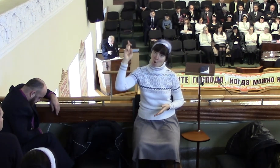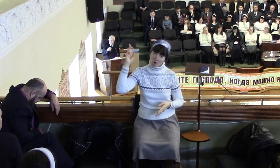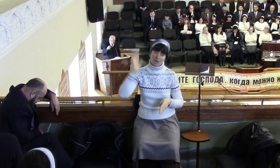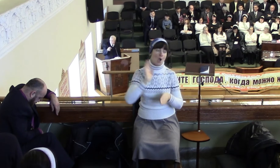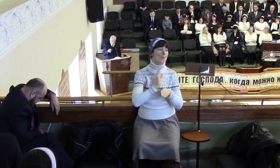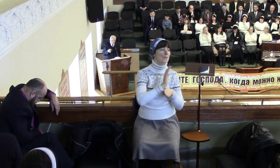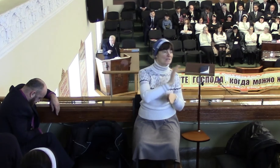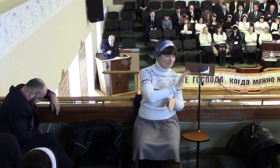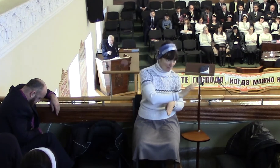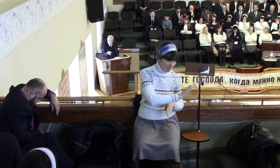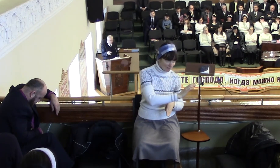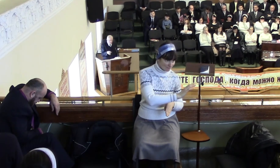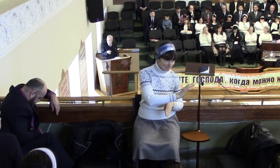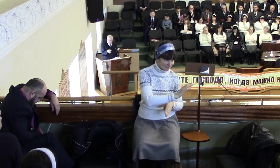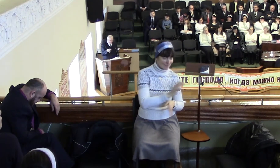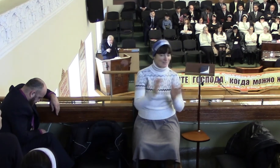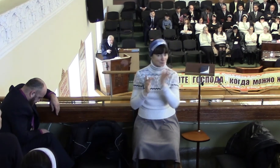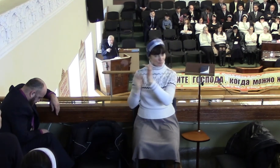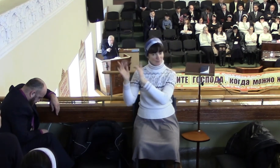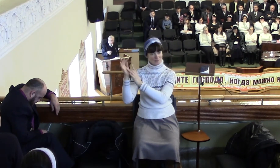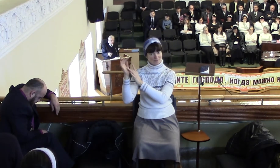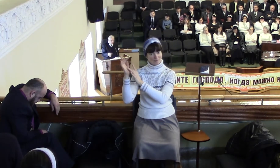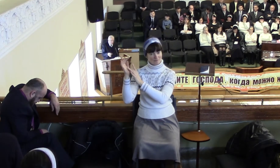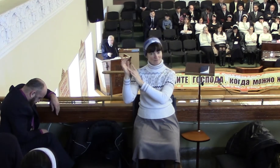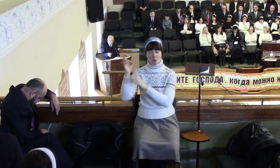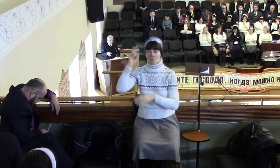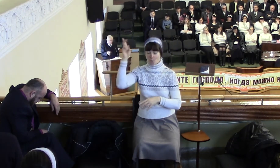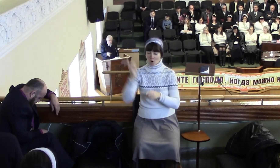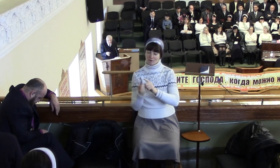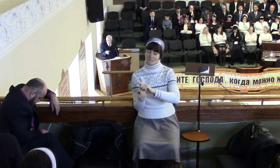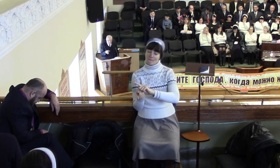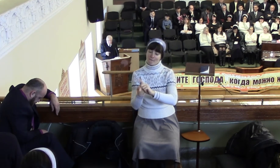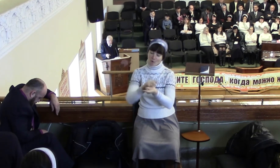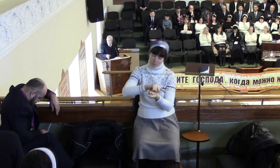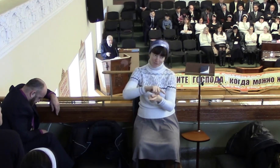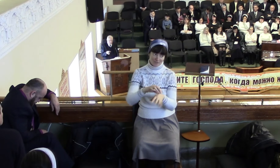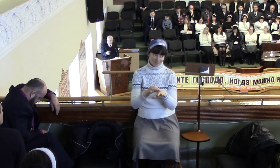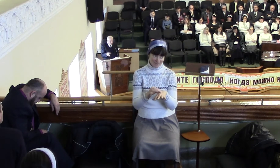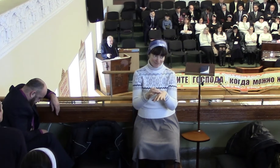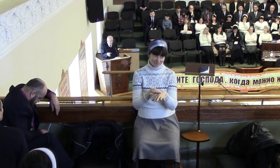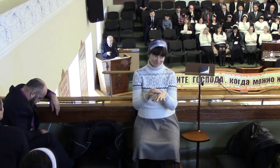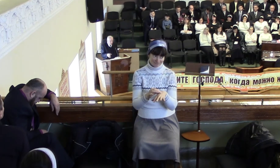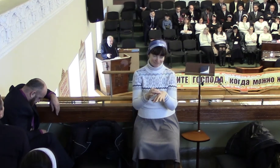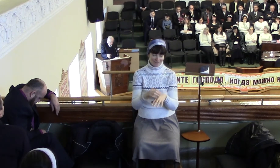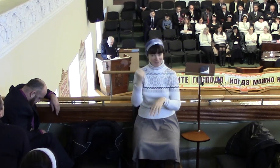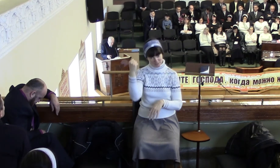Бог воплотившийся, Он стал в этом проломе. И сегодня мы отмечаем День Победы.